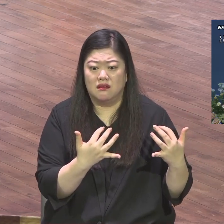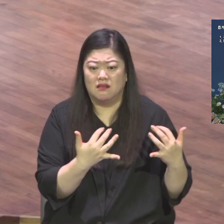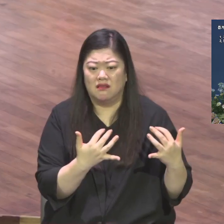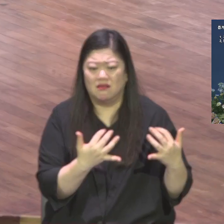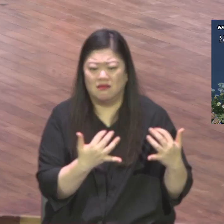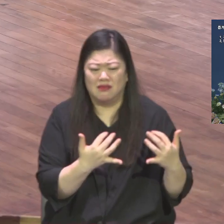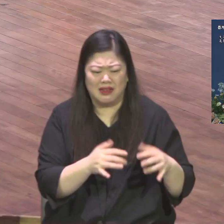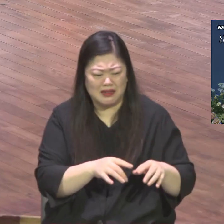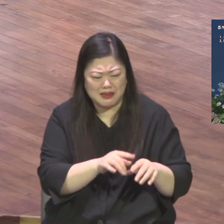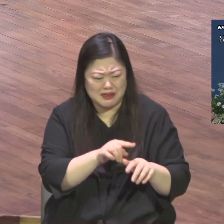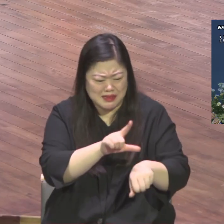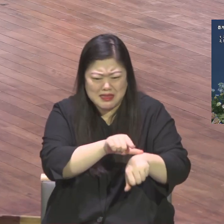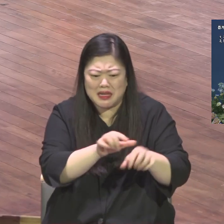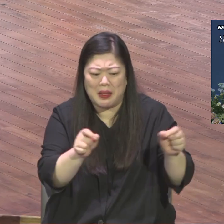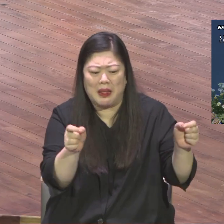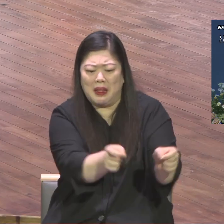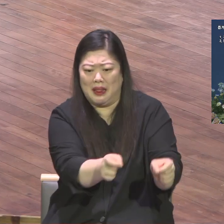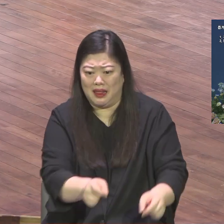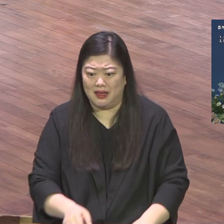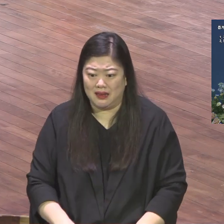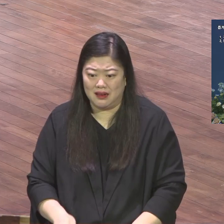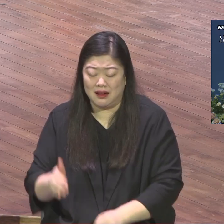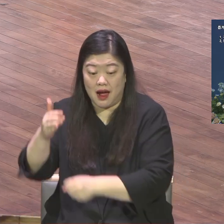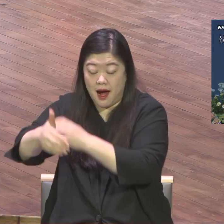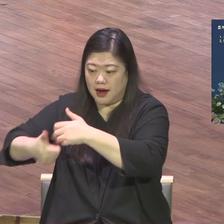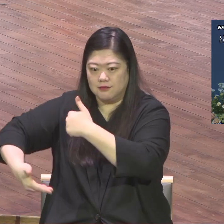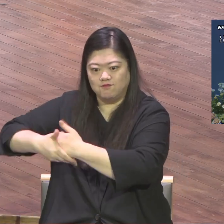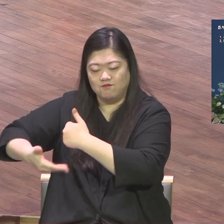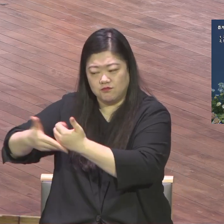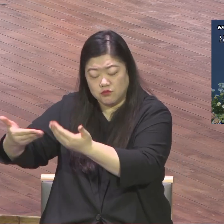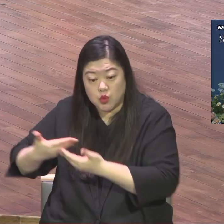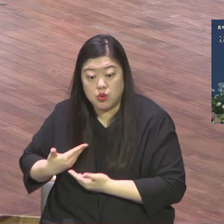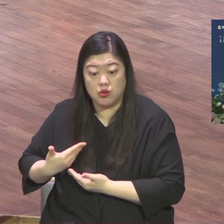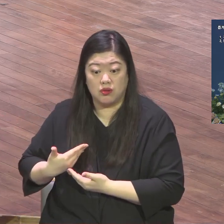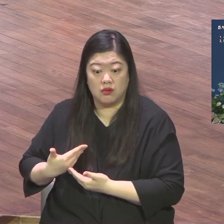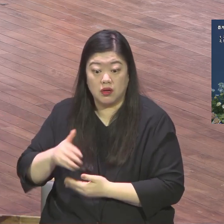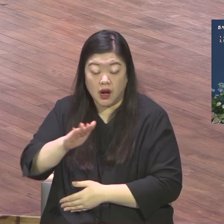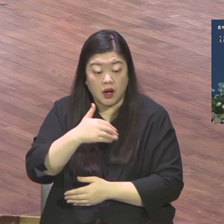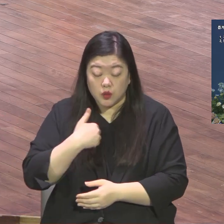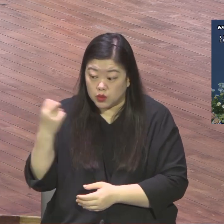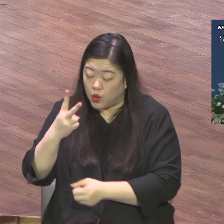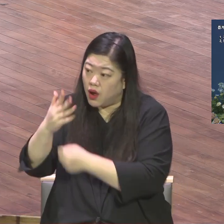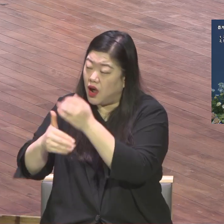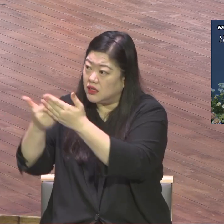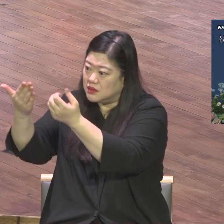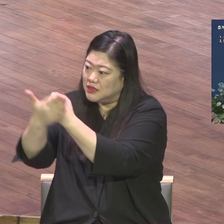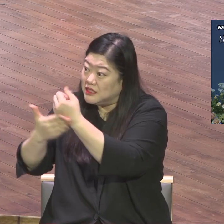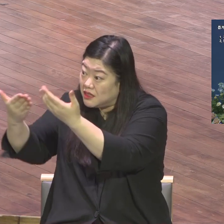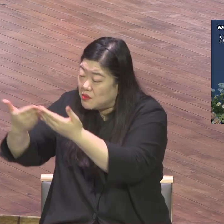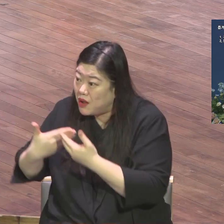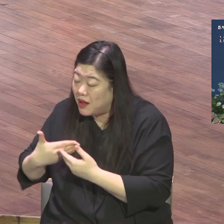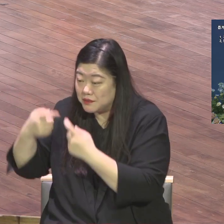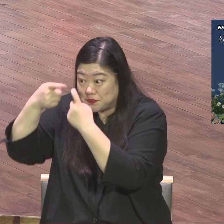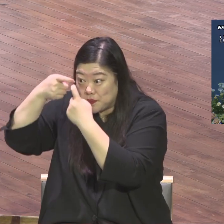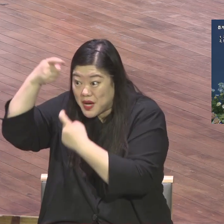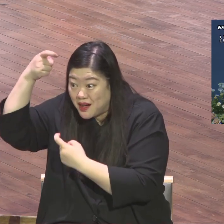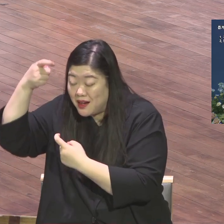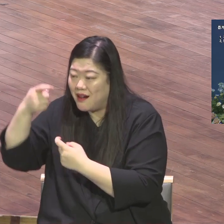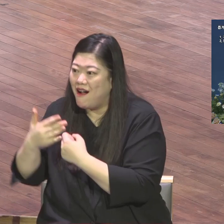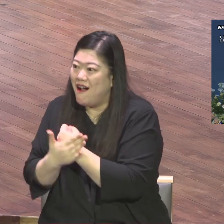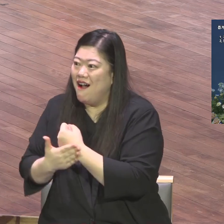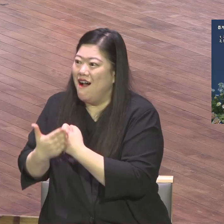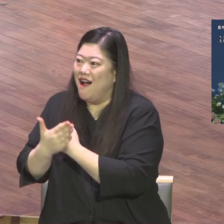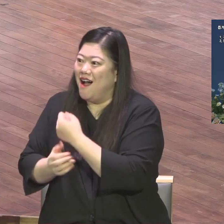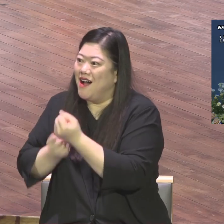요한은 무엇보다도 우리는 보고 들은 것을 말하지 아니할 수 없다라는 이 선언으로 유대 종교 지도자를